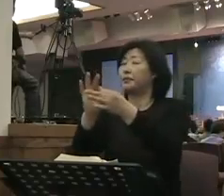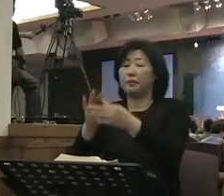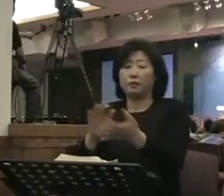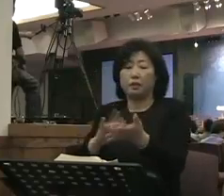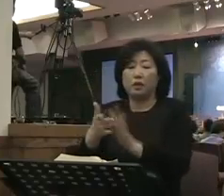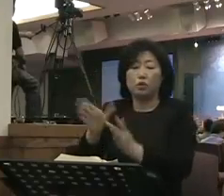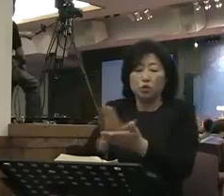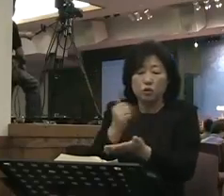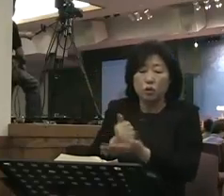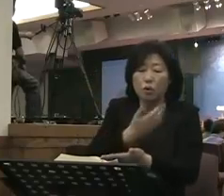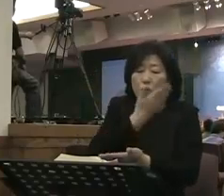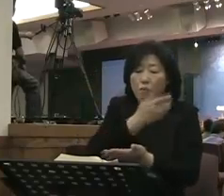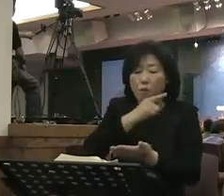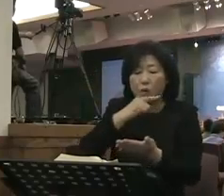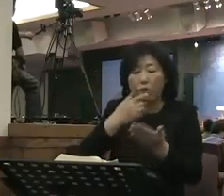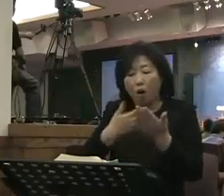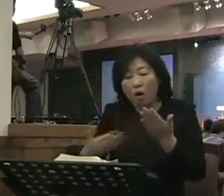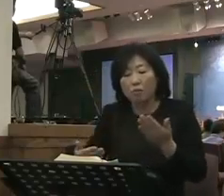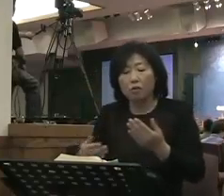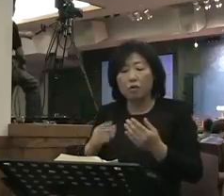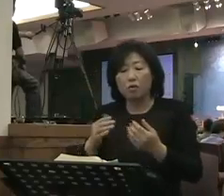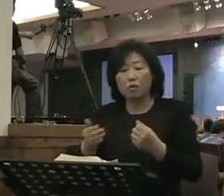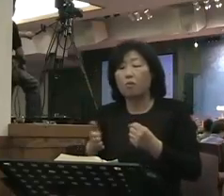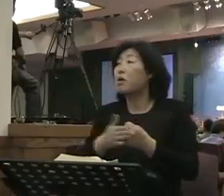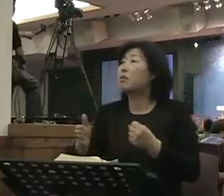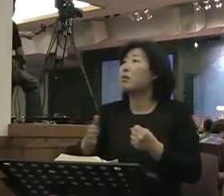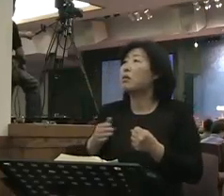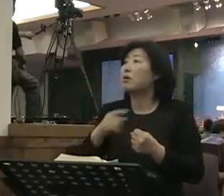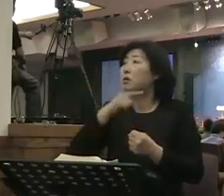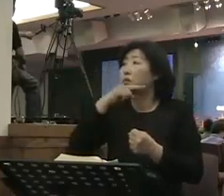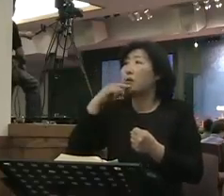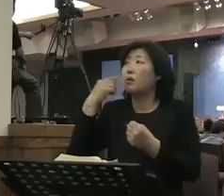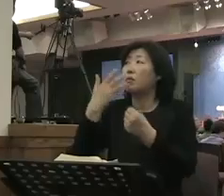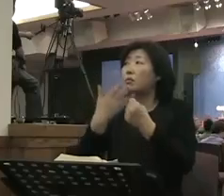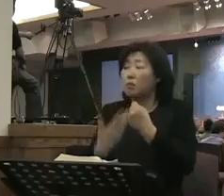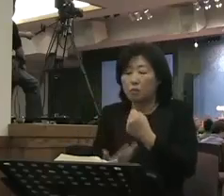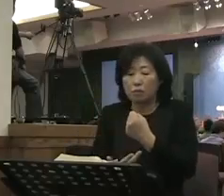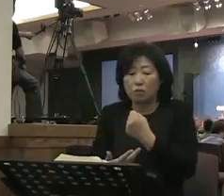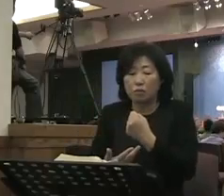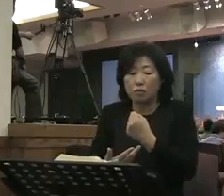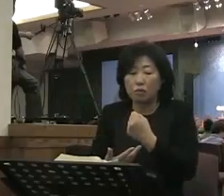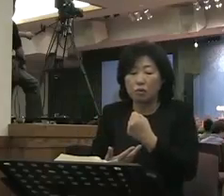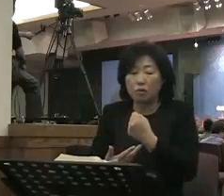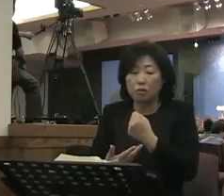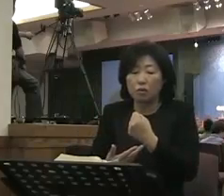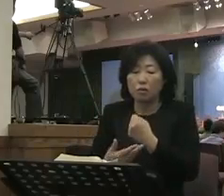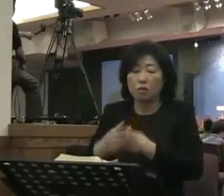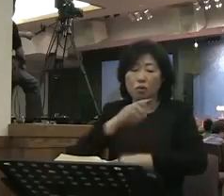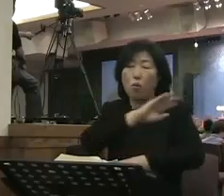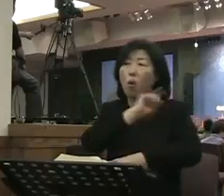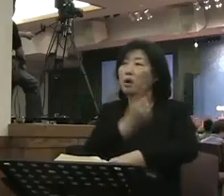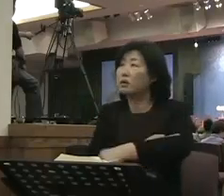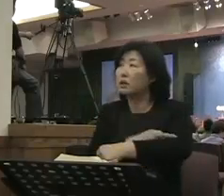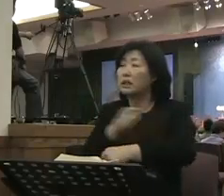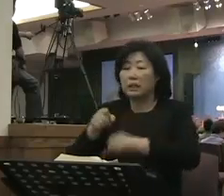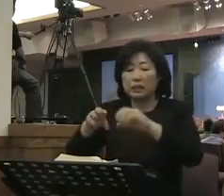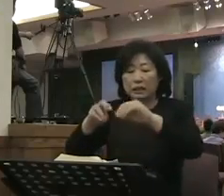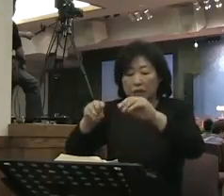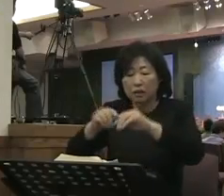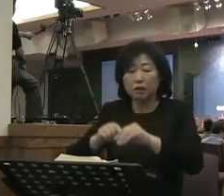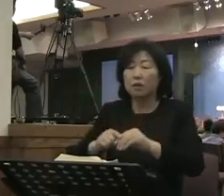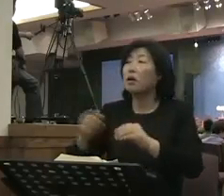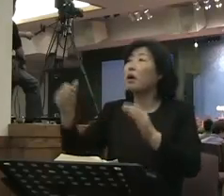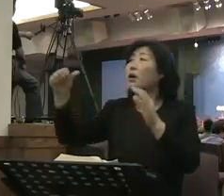그리스도의 보혈이 흘림으로 말미암아 피 묻은 복음이, 피 묻은 십자가의 권세가 이 땅의